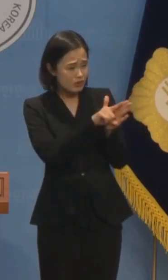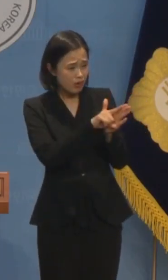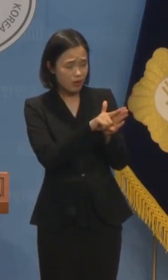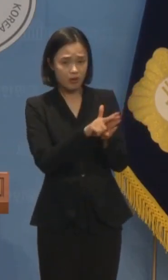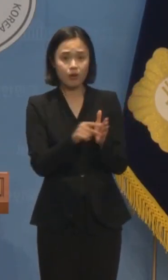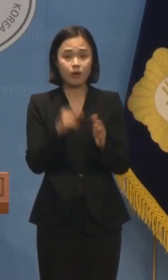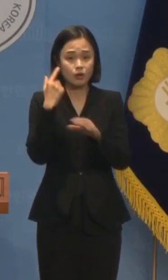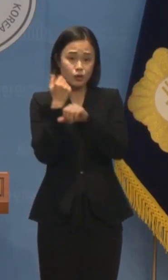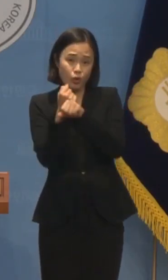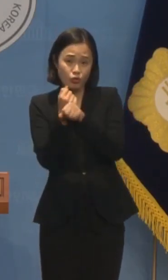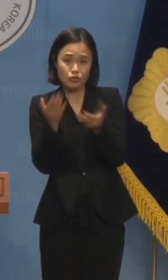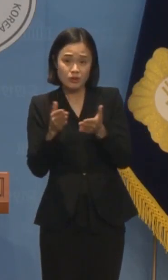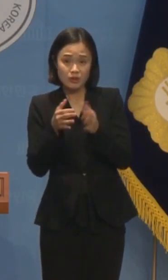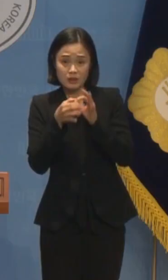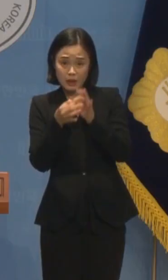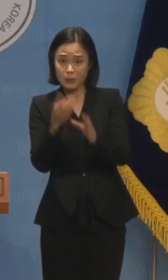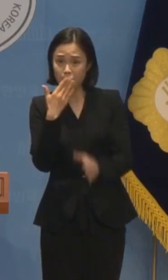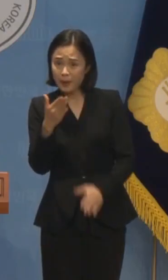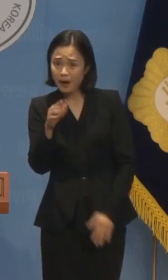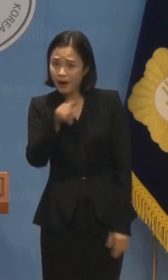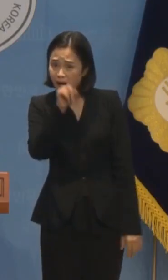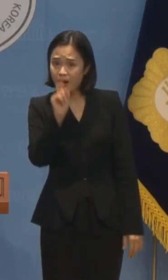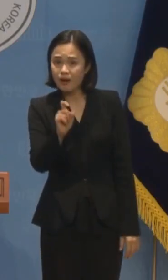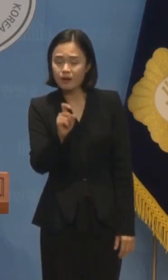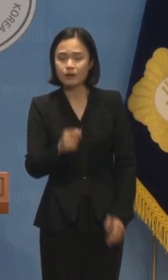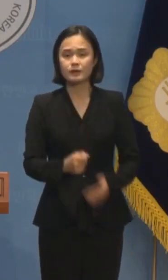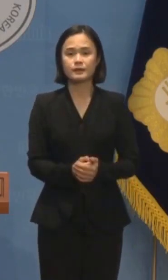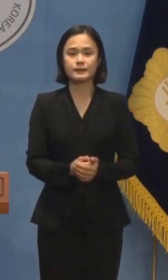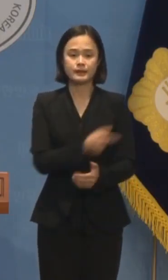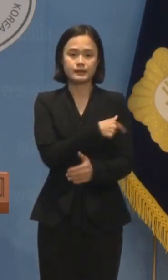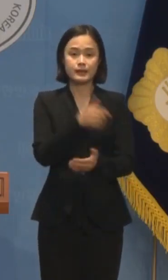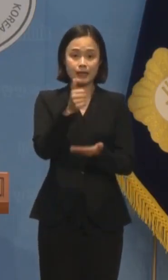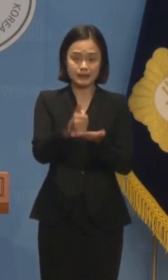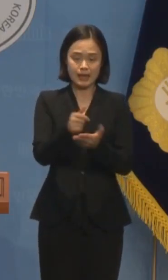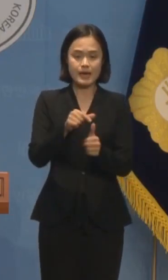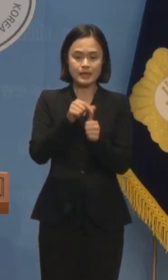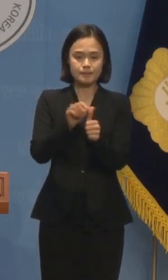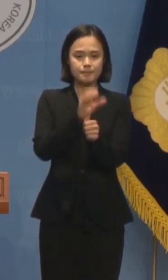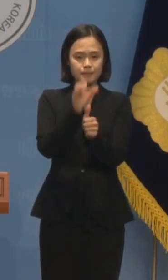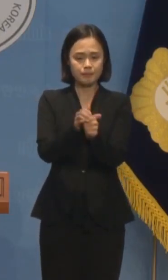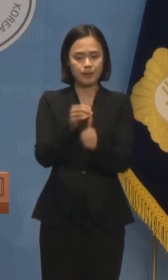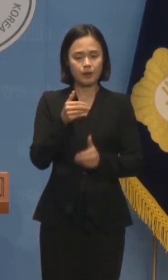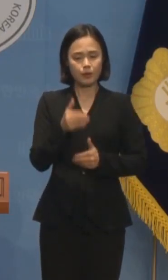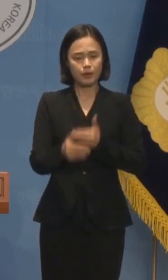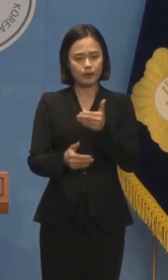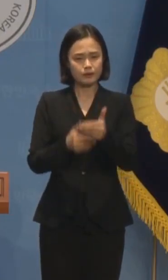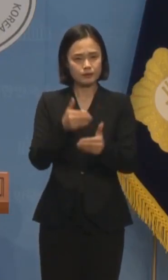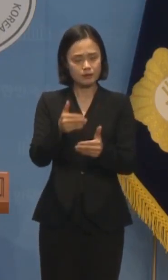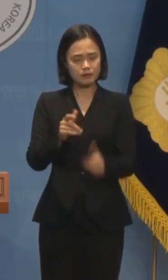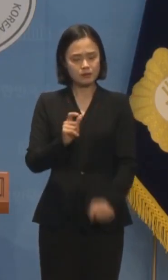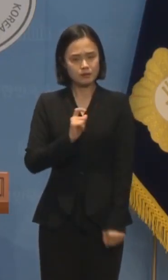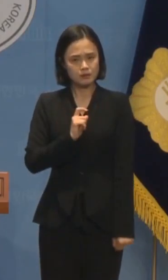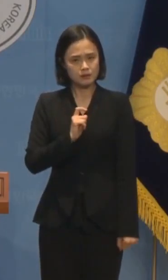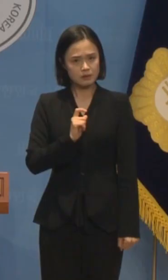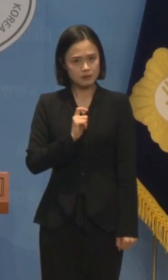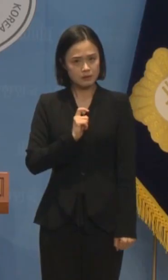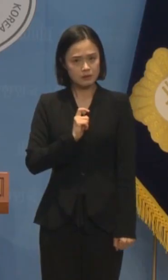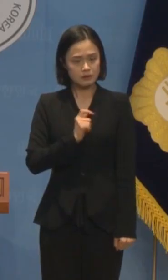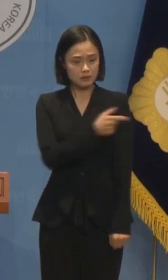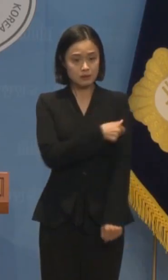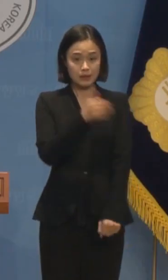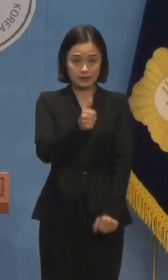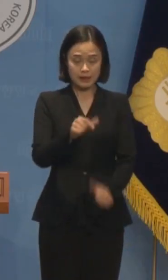있겠습니까? NST 이사장 임명 과정도 석연치 않은 것 투성이입니다. 이사장 선임 절차가